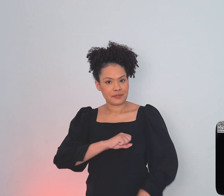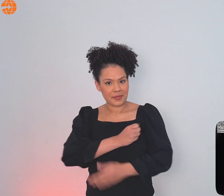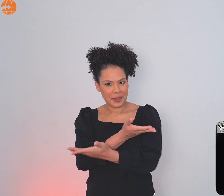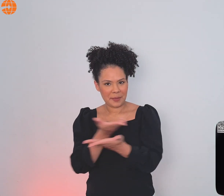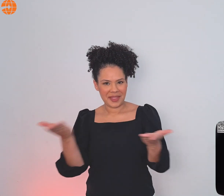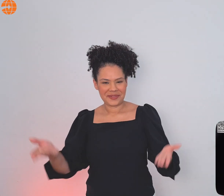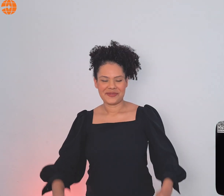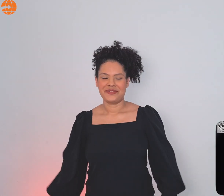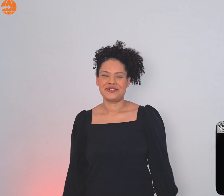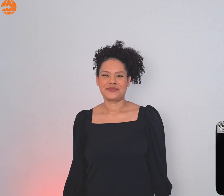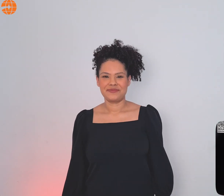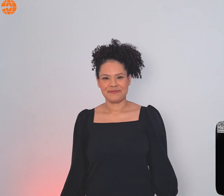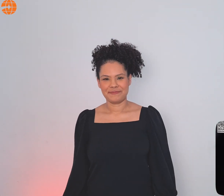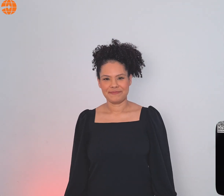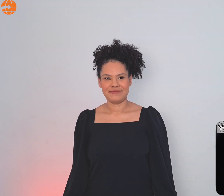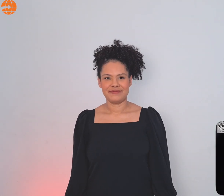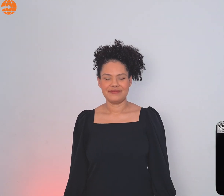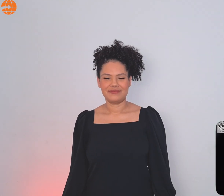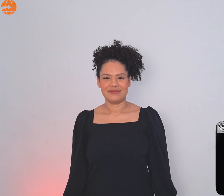Queridos,